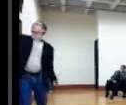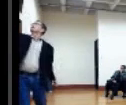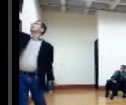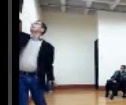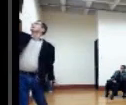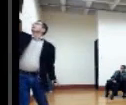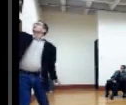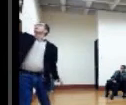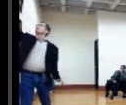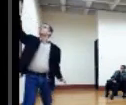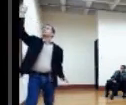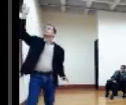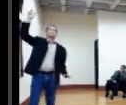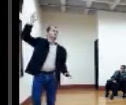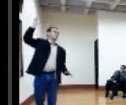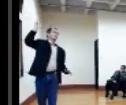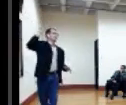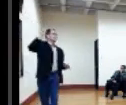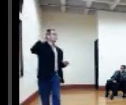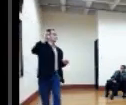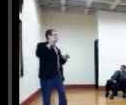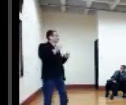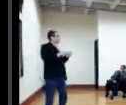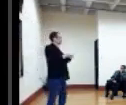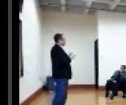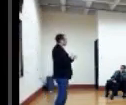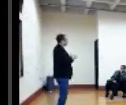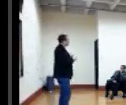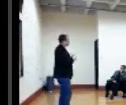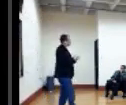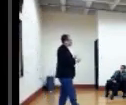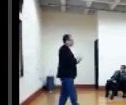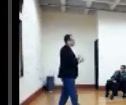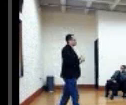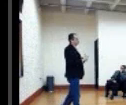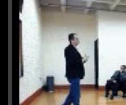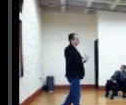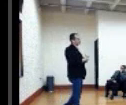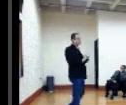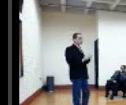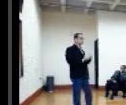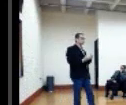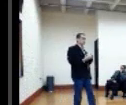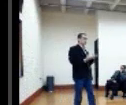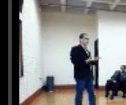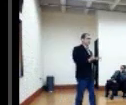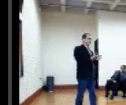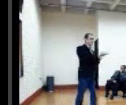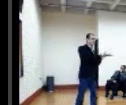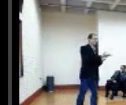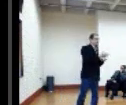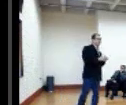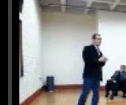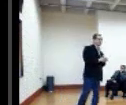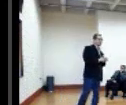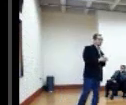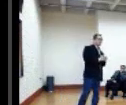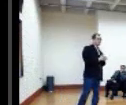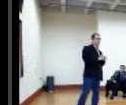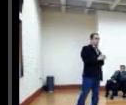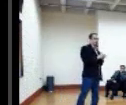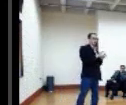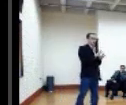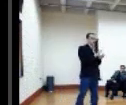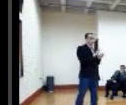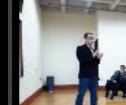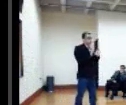Desconozco el número, pero lo que sí estoy seguro es que no es cero. ¿Qué vamos a hacer para atender a estos chicos? O no sé si es un estudiante. Entonces, si